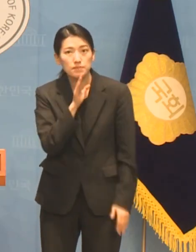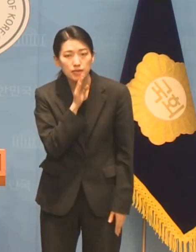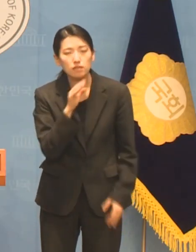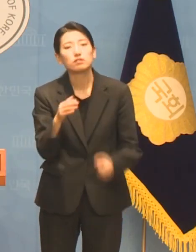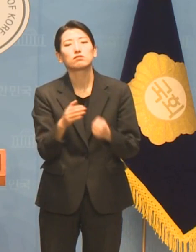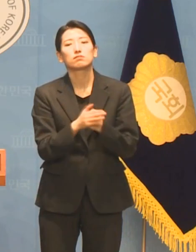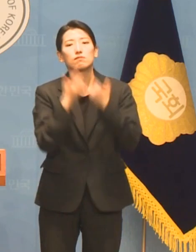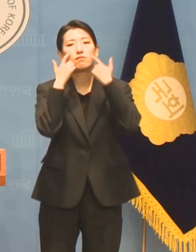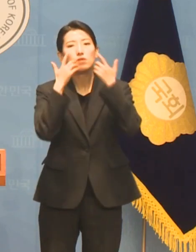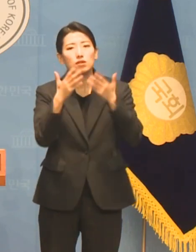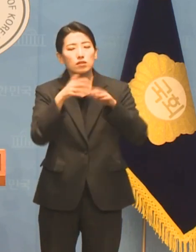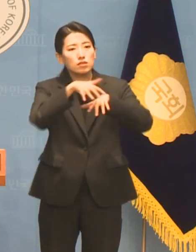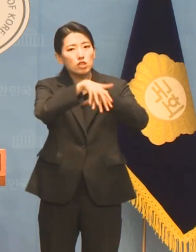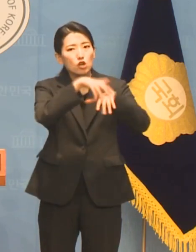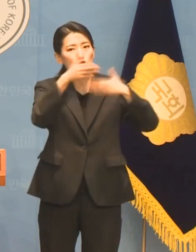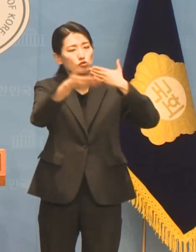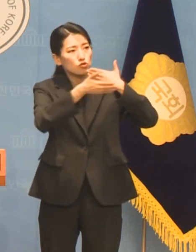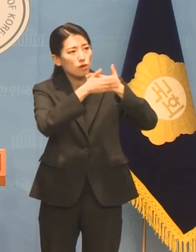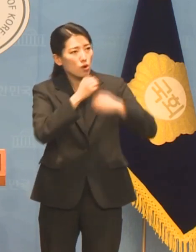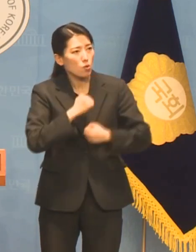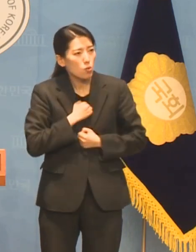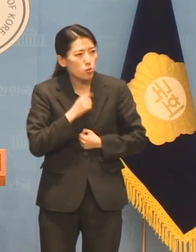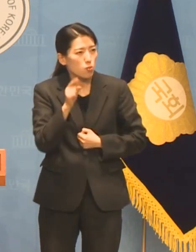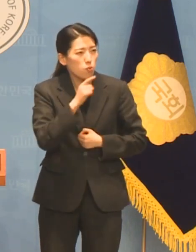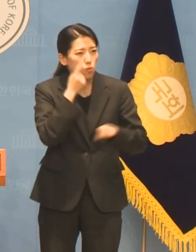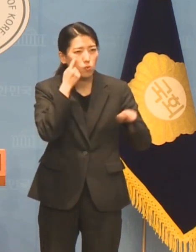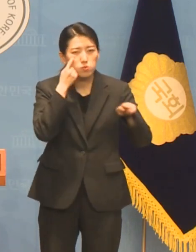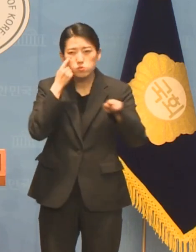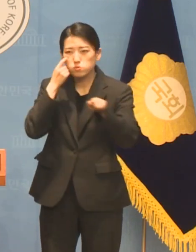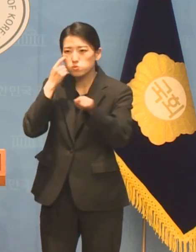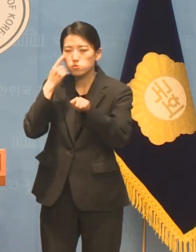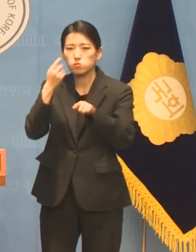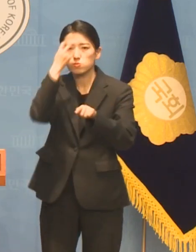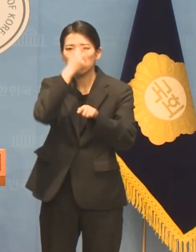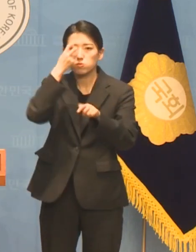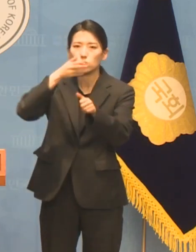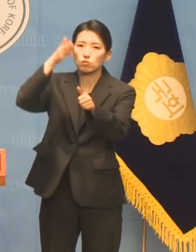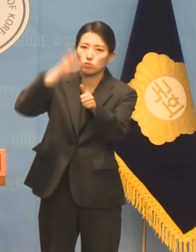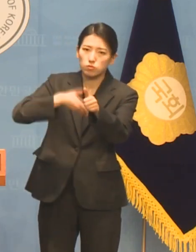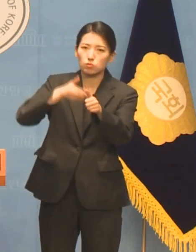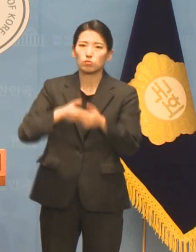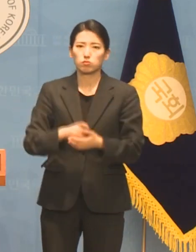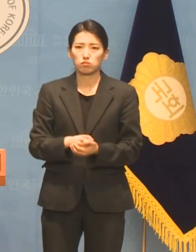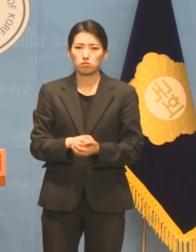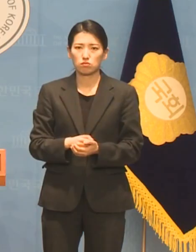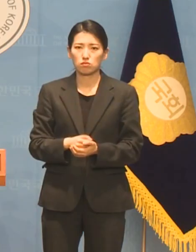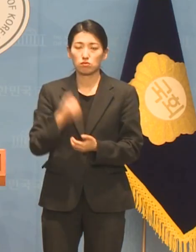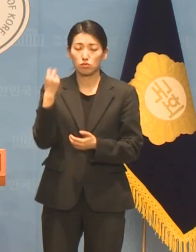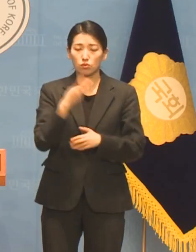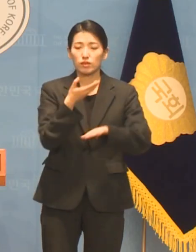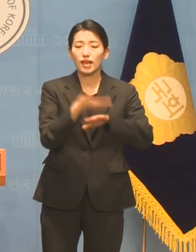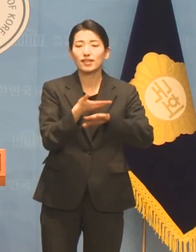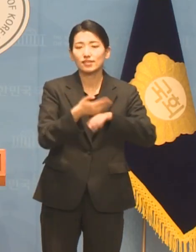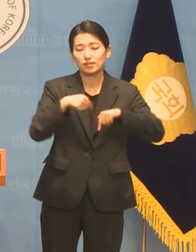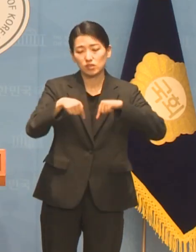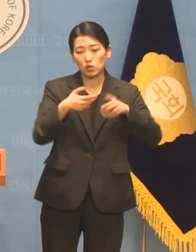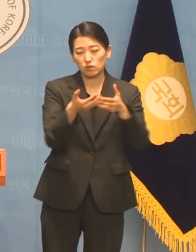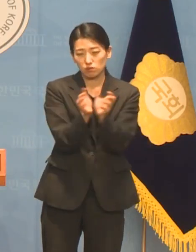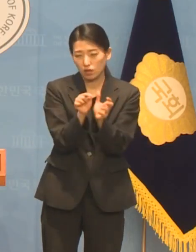될 것입니다. 국민의힘뿐만 아니라 타당의 현수막도 불법 현수막이 많이 있습니다. 선관위는